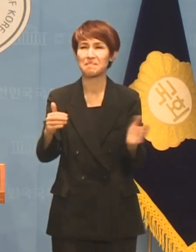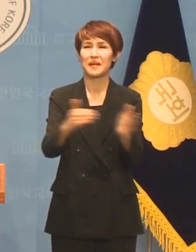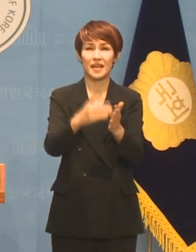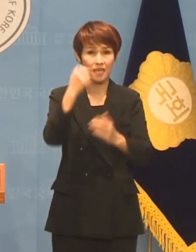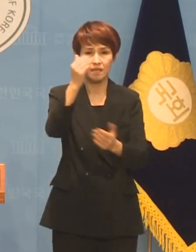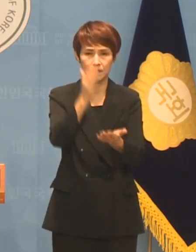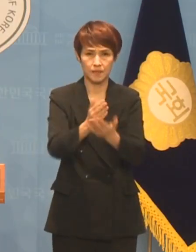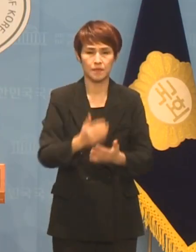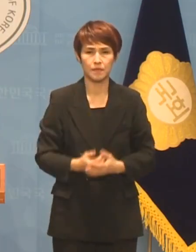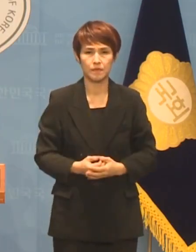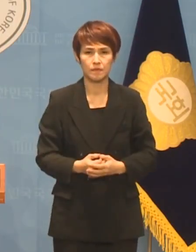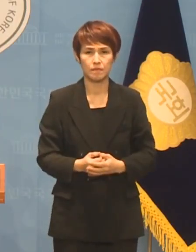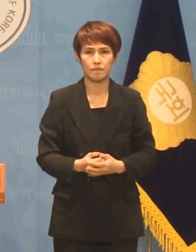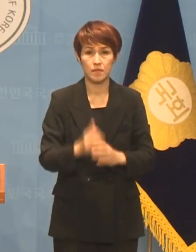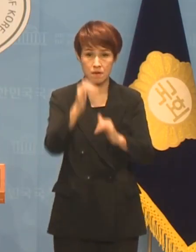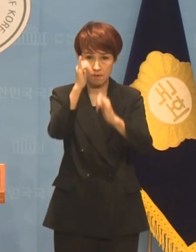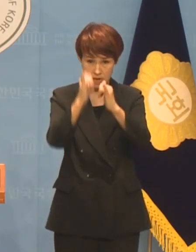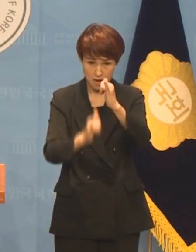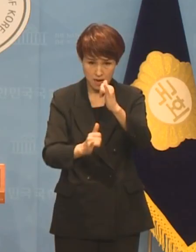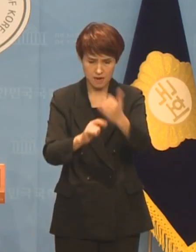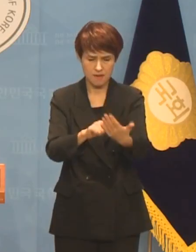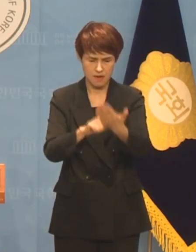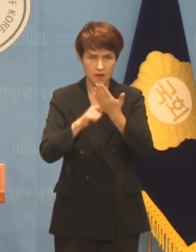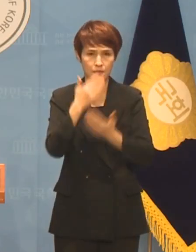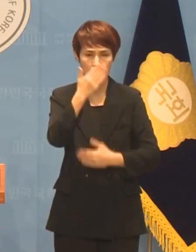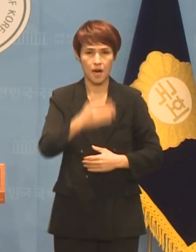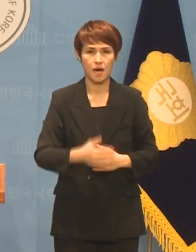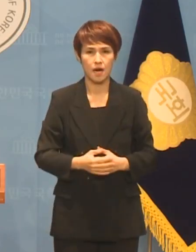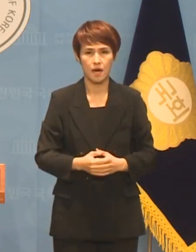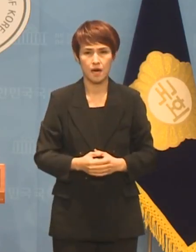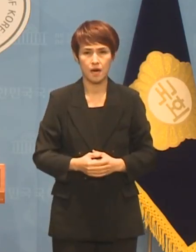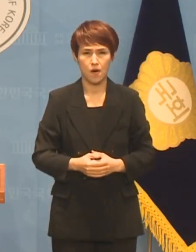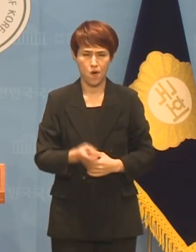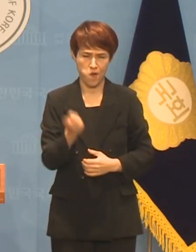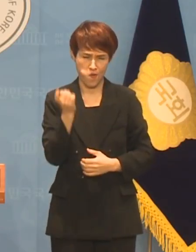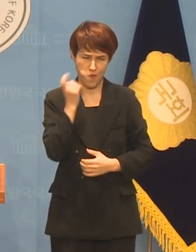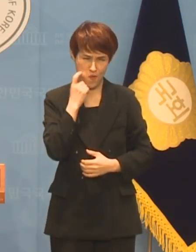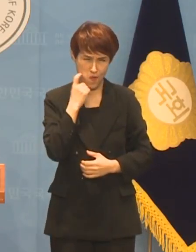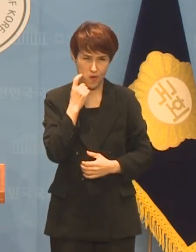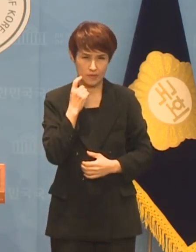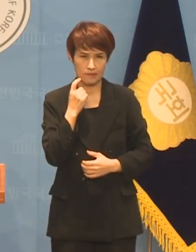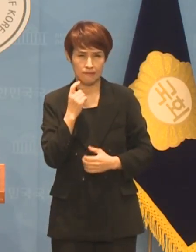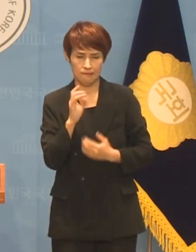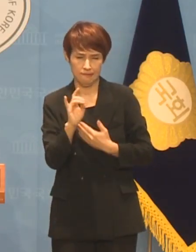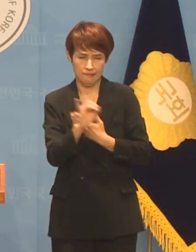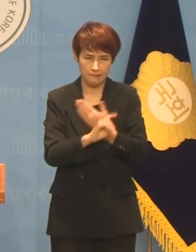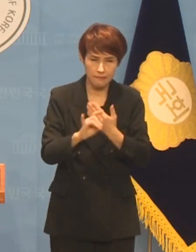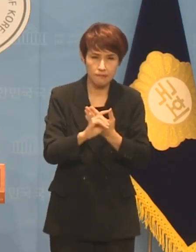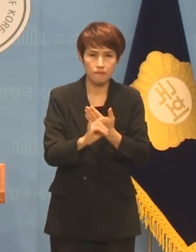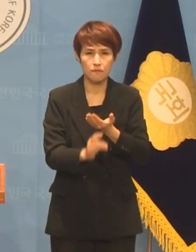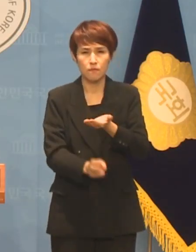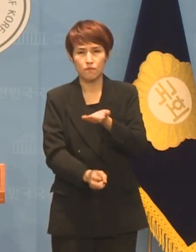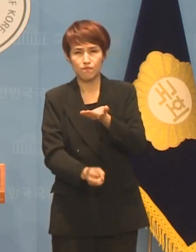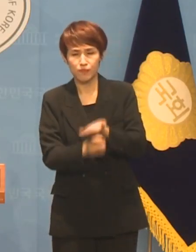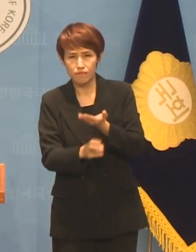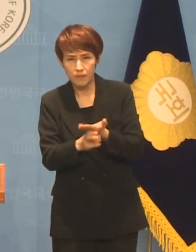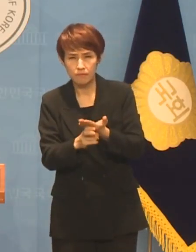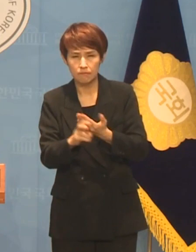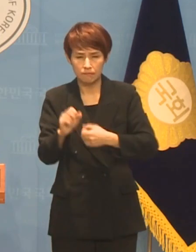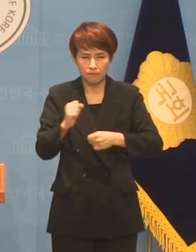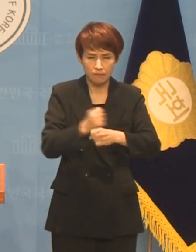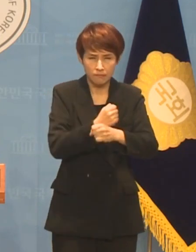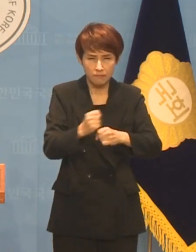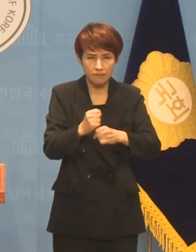역사를 통해 증명되듯이 위선과 거짓, 불법과 공작으로